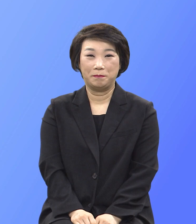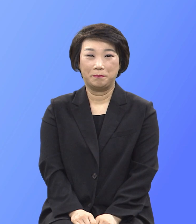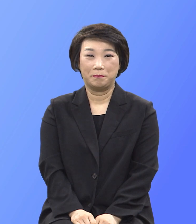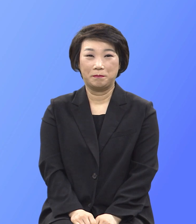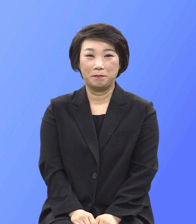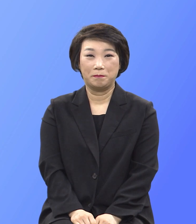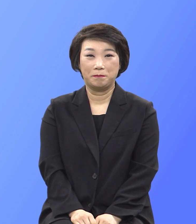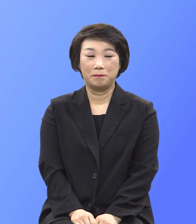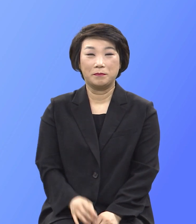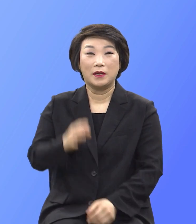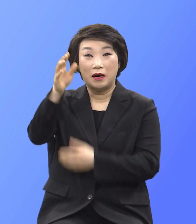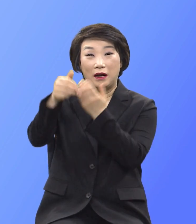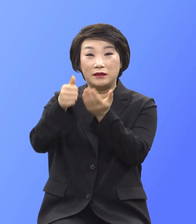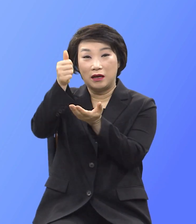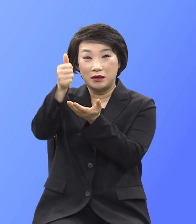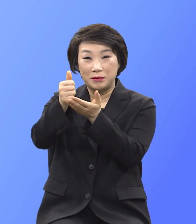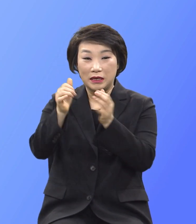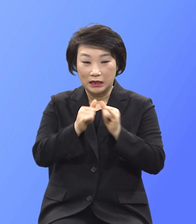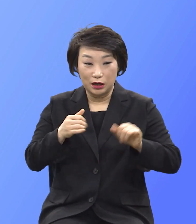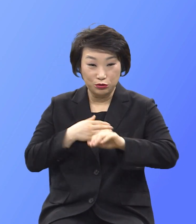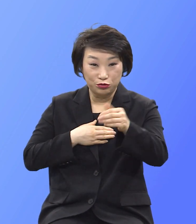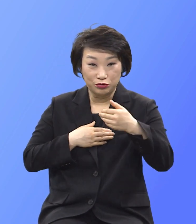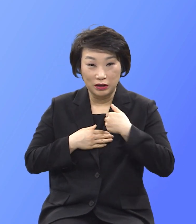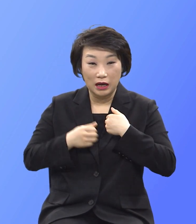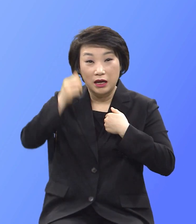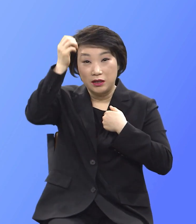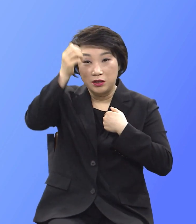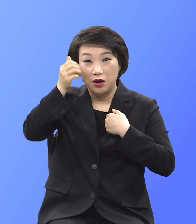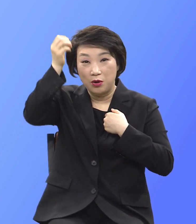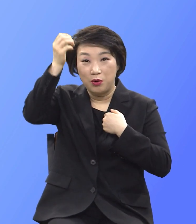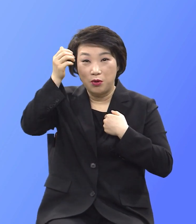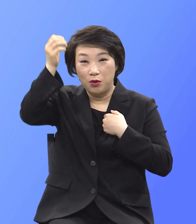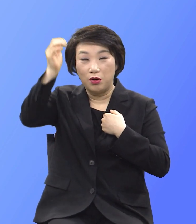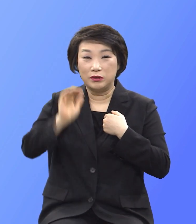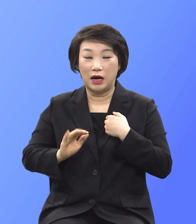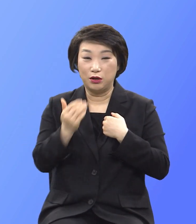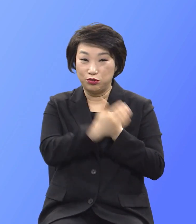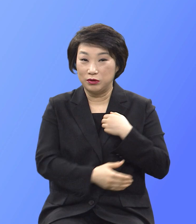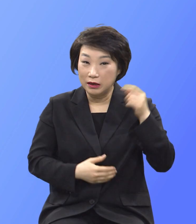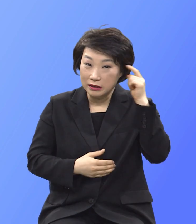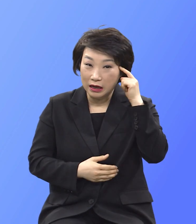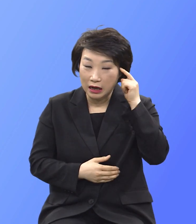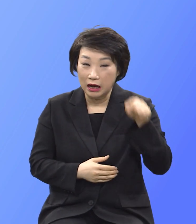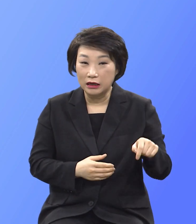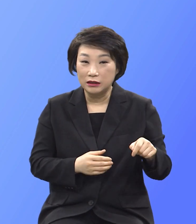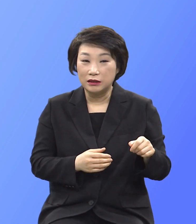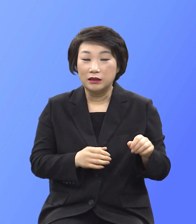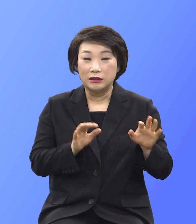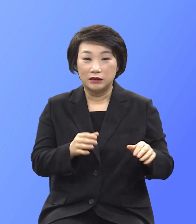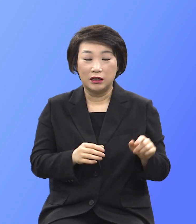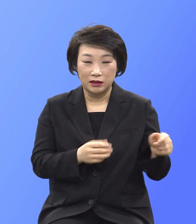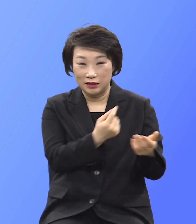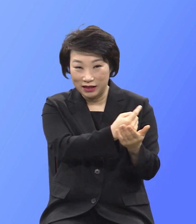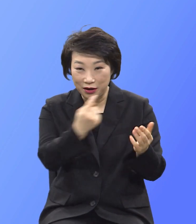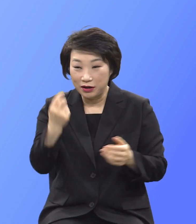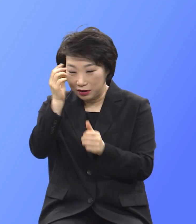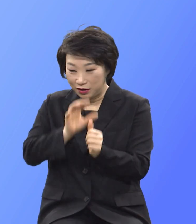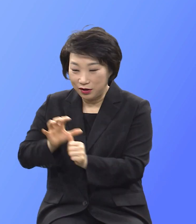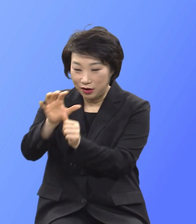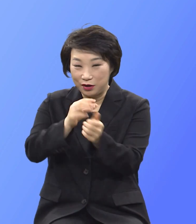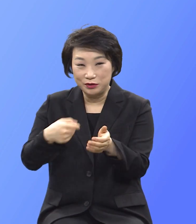그러므로 하나님께서는 인간의 영혼을 육신의 생각에서 지켜 보존하기